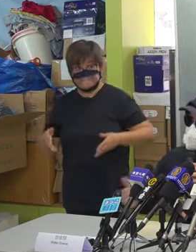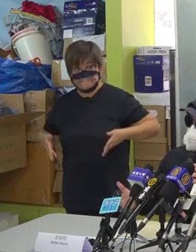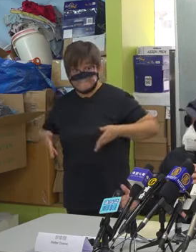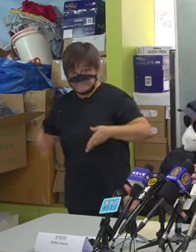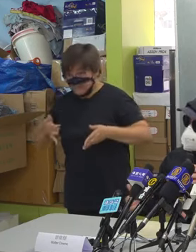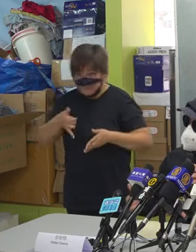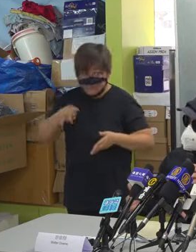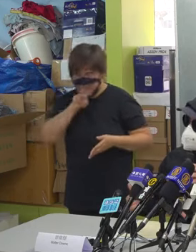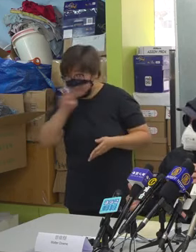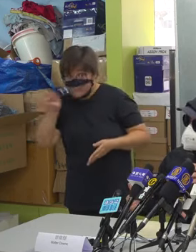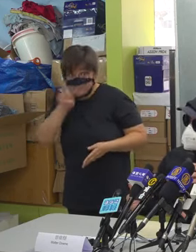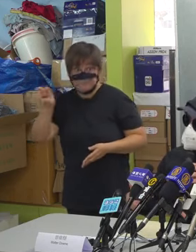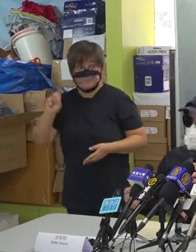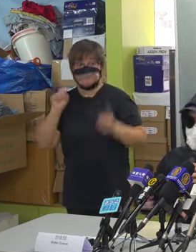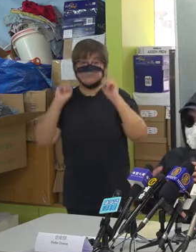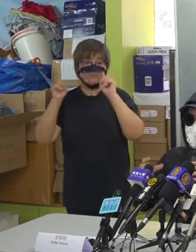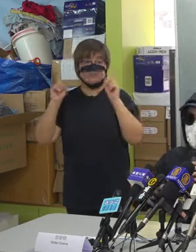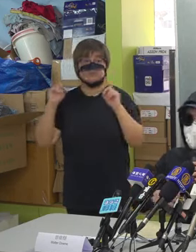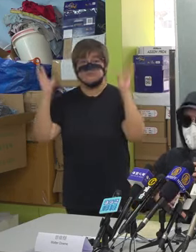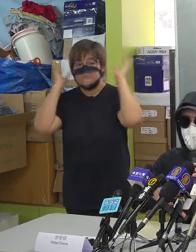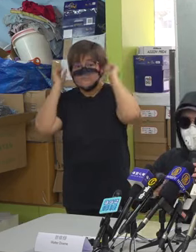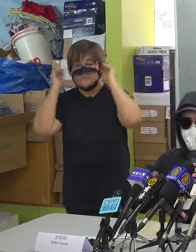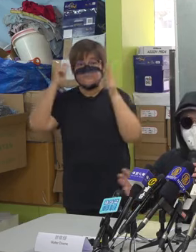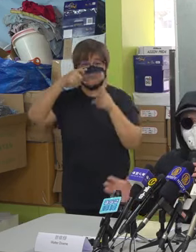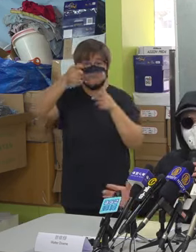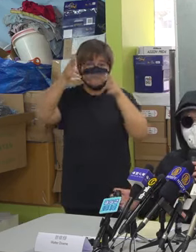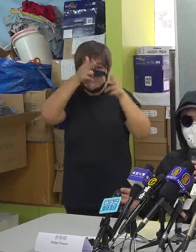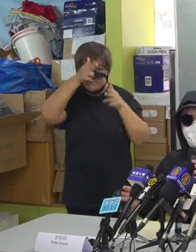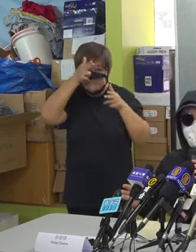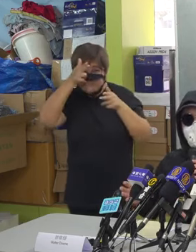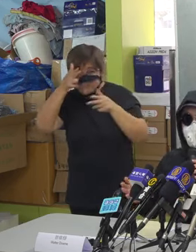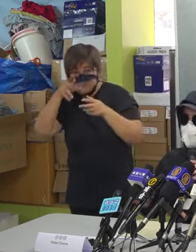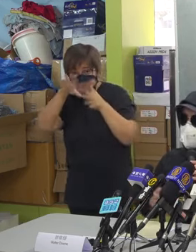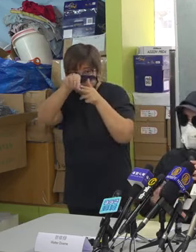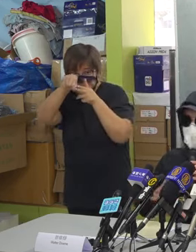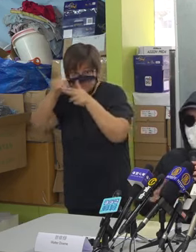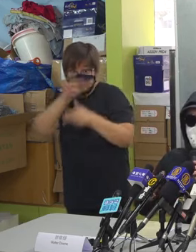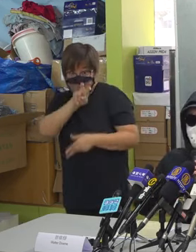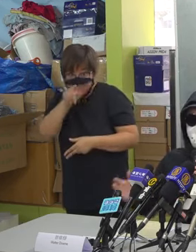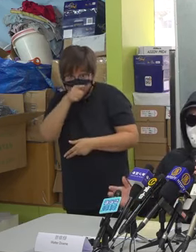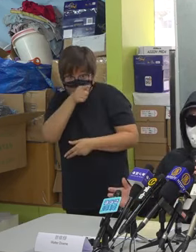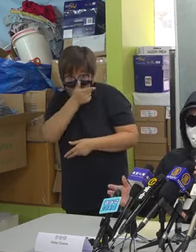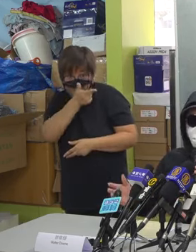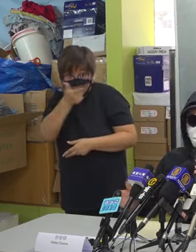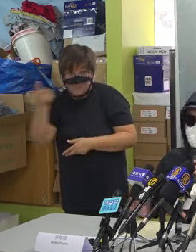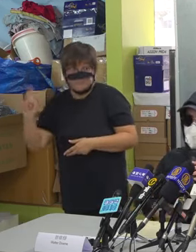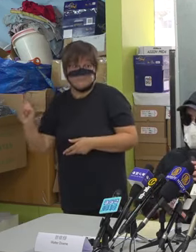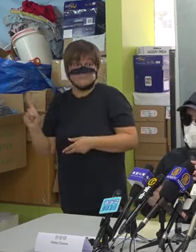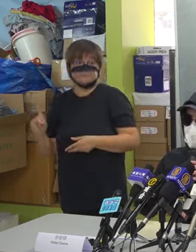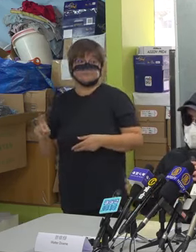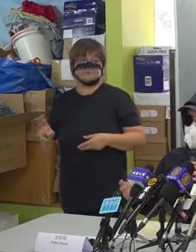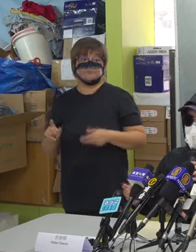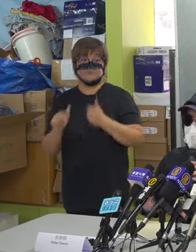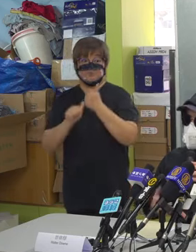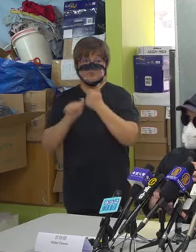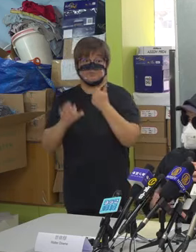直接衝突嘅。無論係見到嘅嘢好多係冇提及到，而見到譬如話警黑勾結或者封鎖